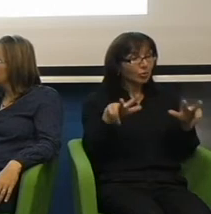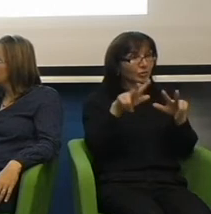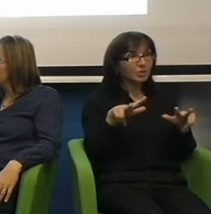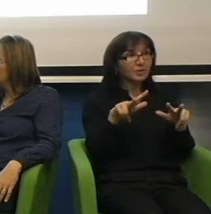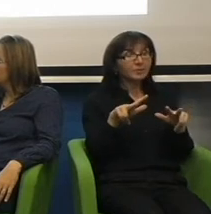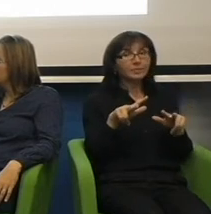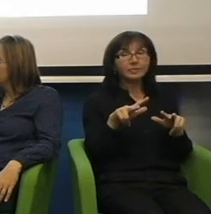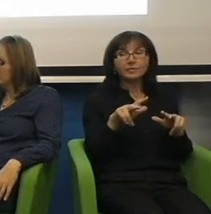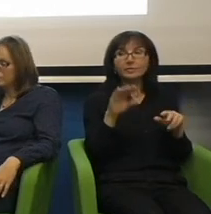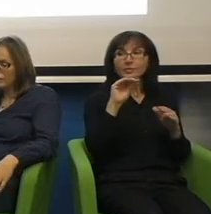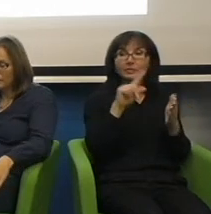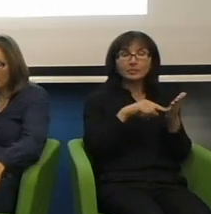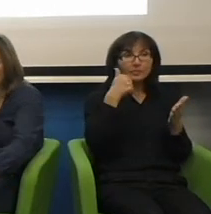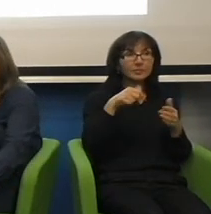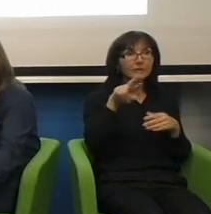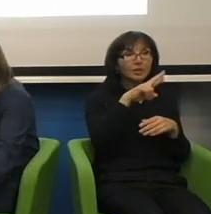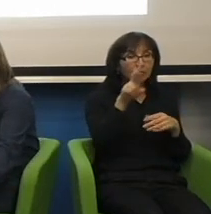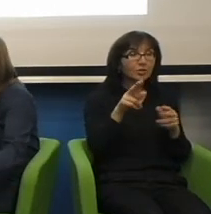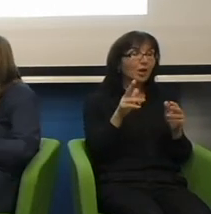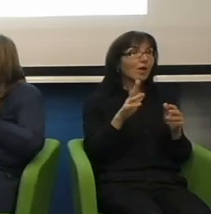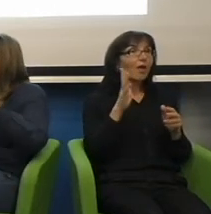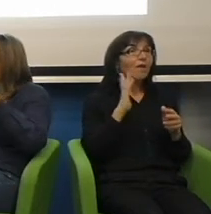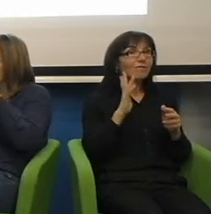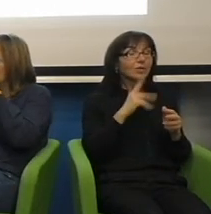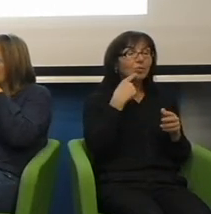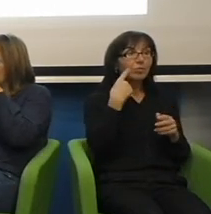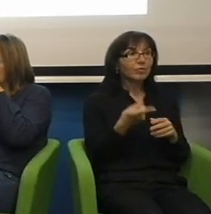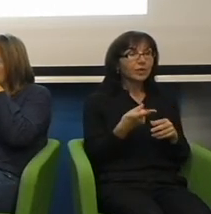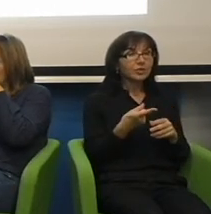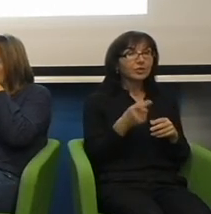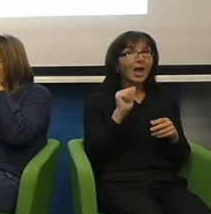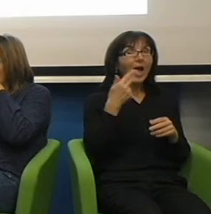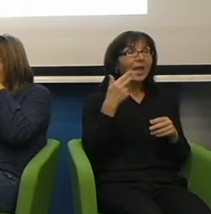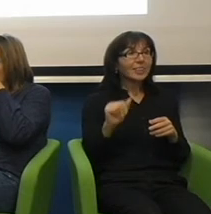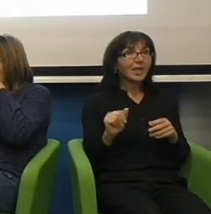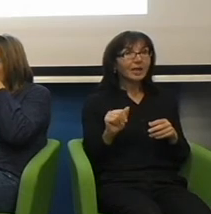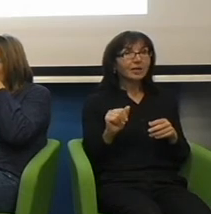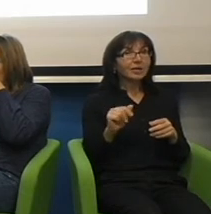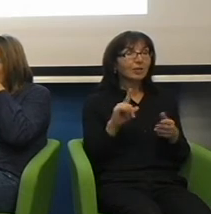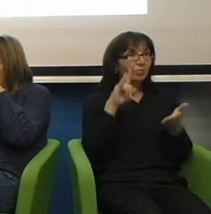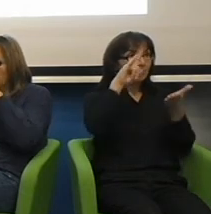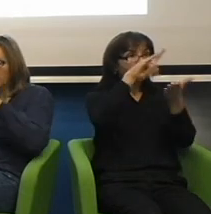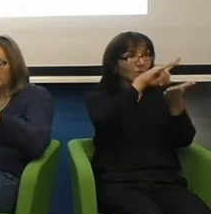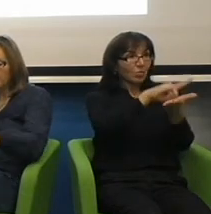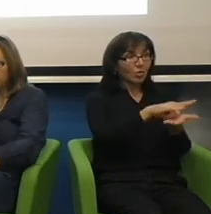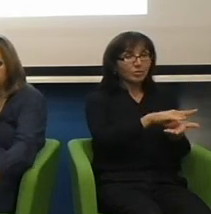Może jeszcze jedna rzecz, o której warto wspomnieć, to to, że Anna znalazła się na pokładzie tego samolotu,